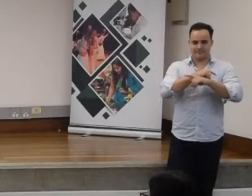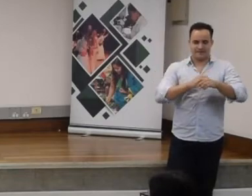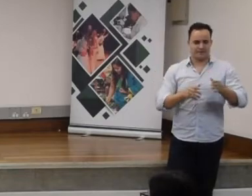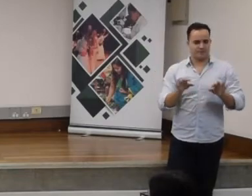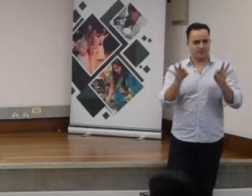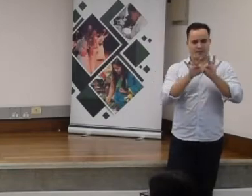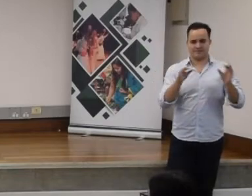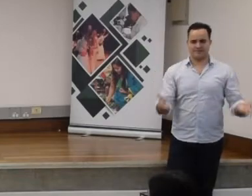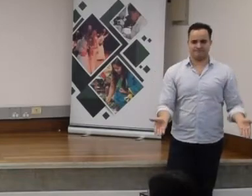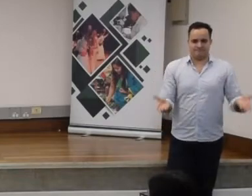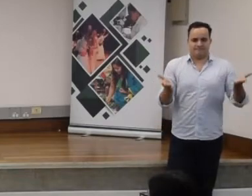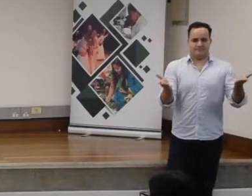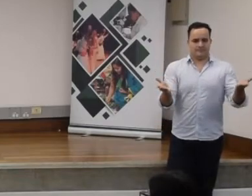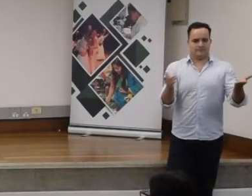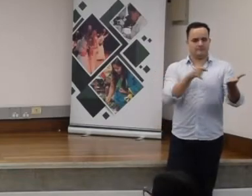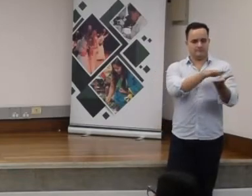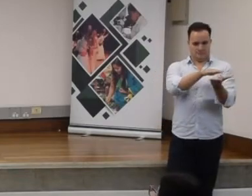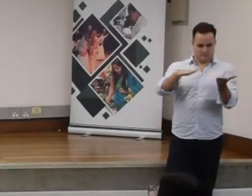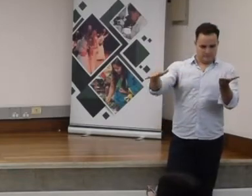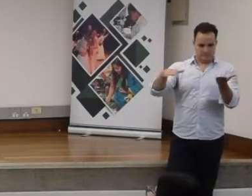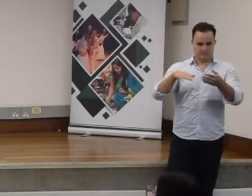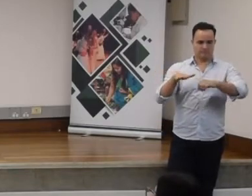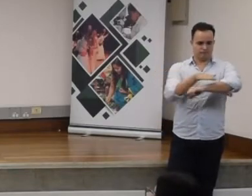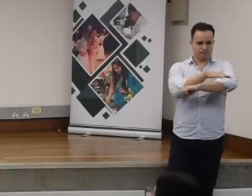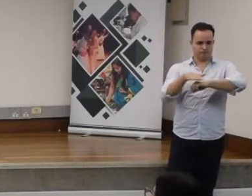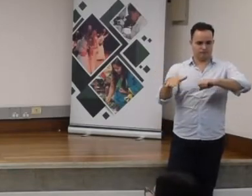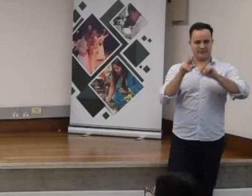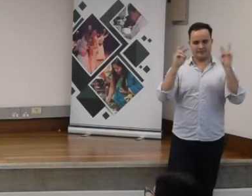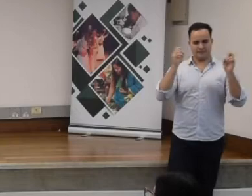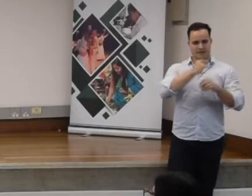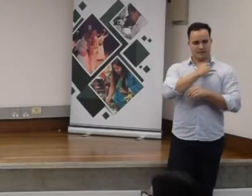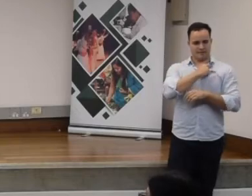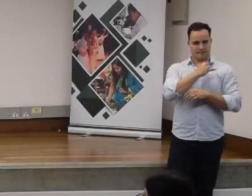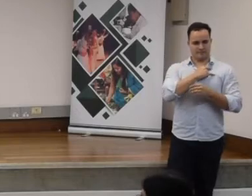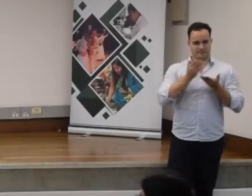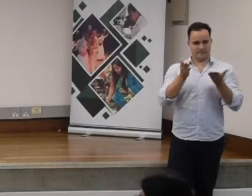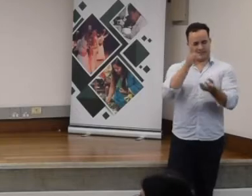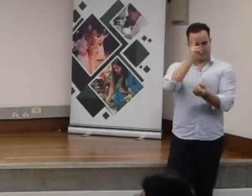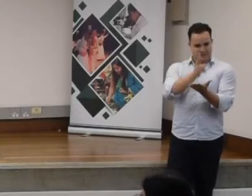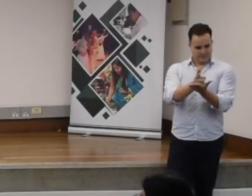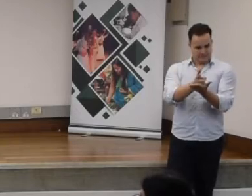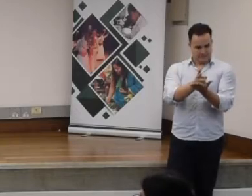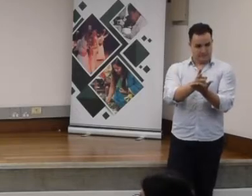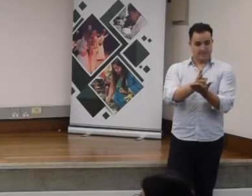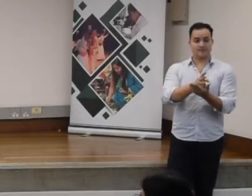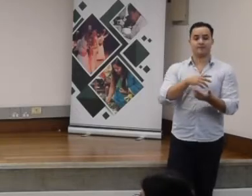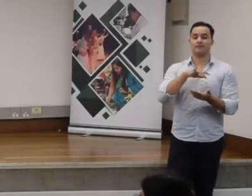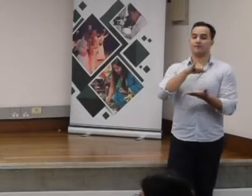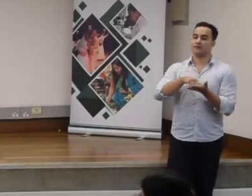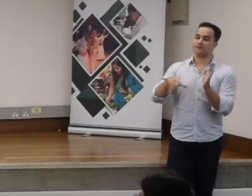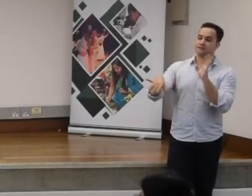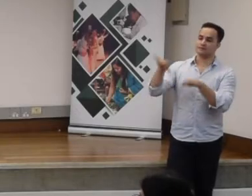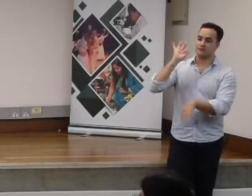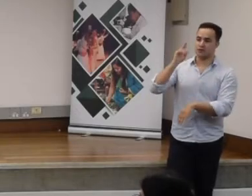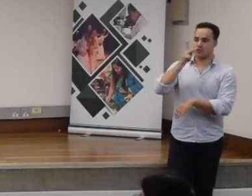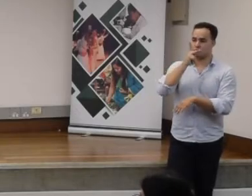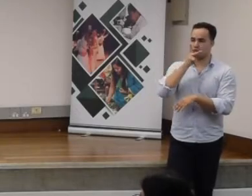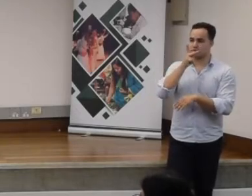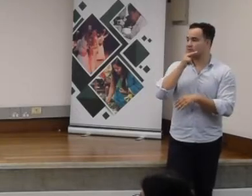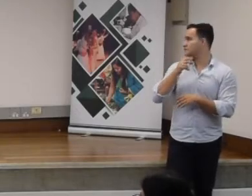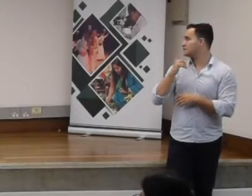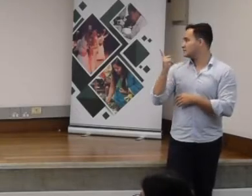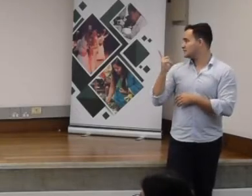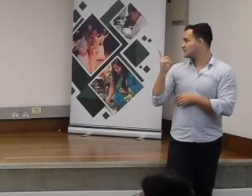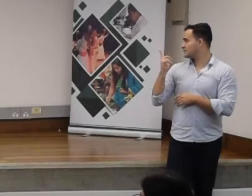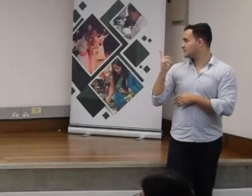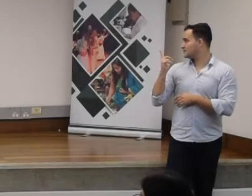sobre el abordaje de la diversidad en la universidad. Y es así que acogemos una expresión que en lengua criolla es when time